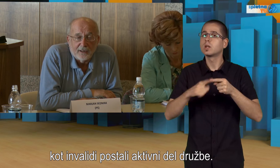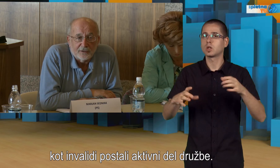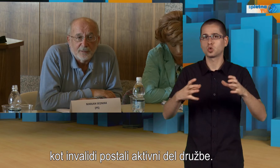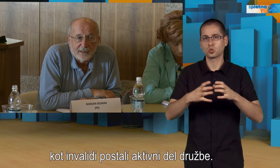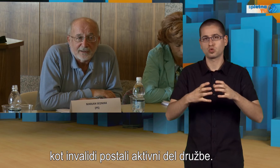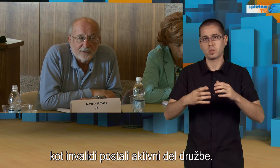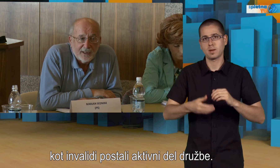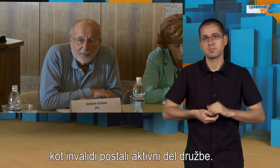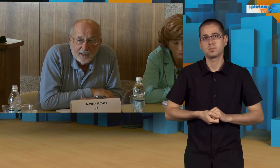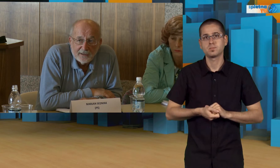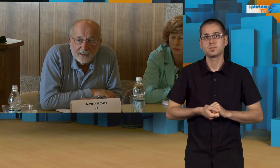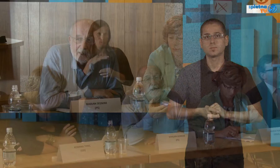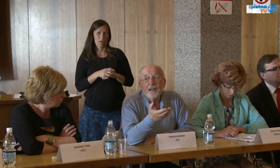družbe.